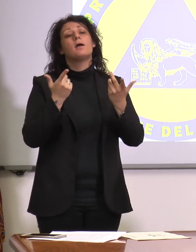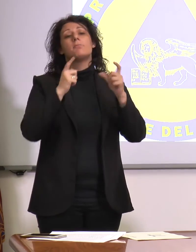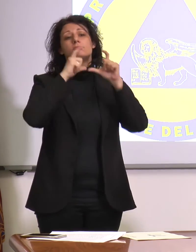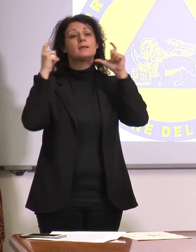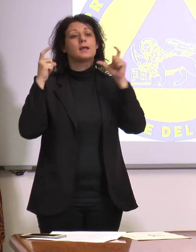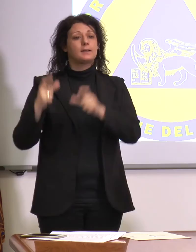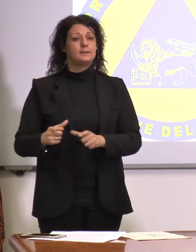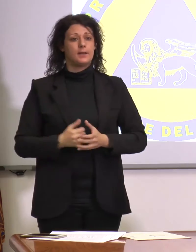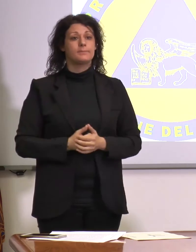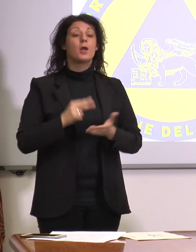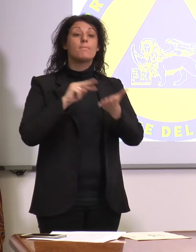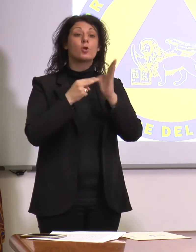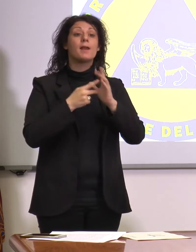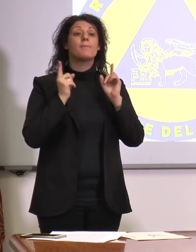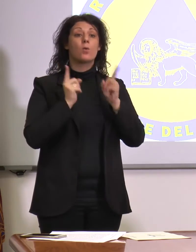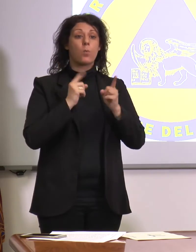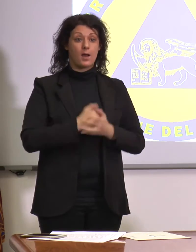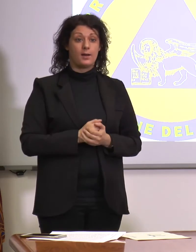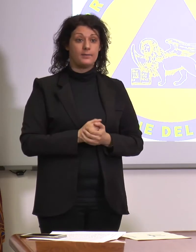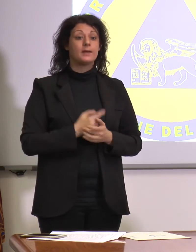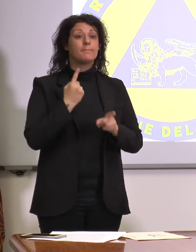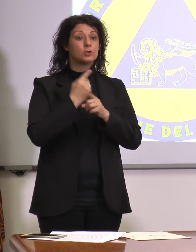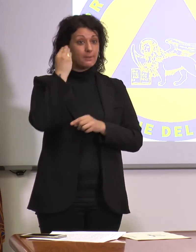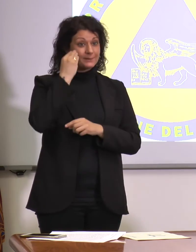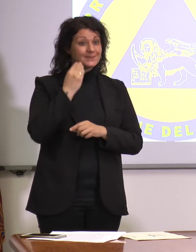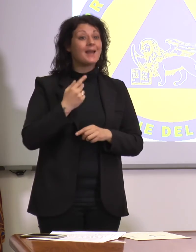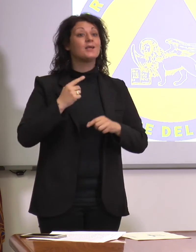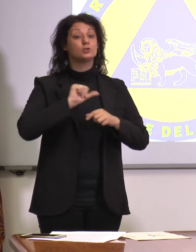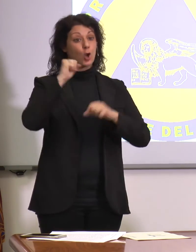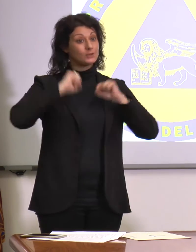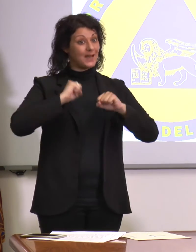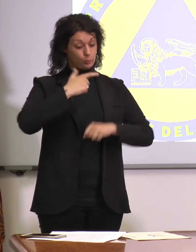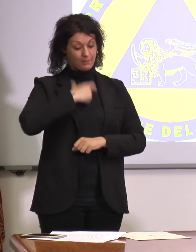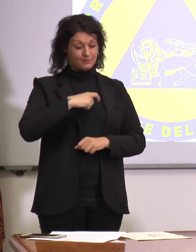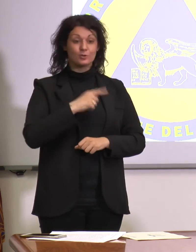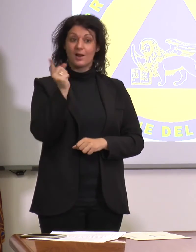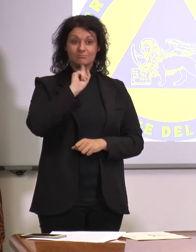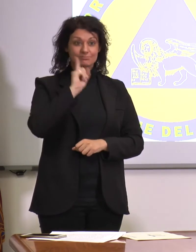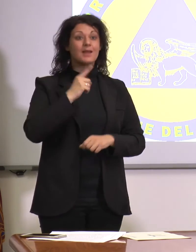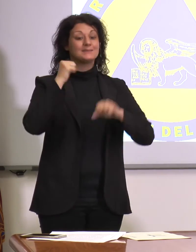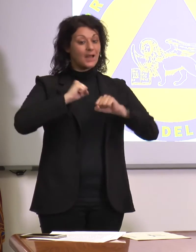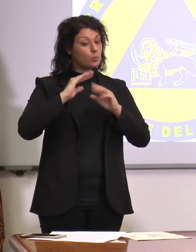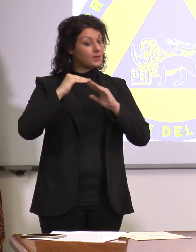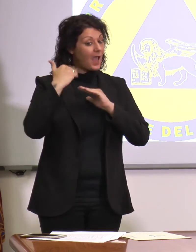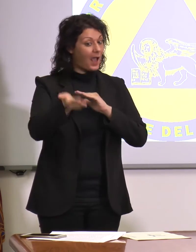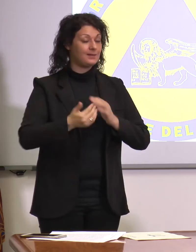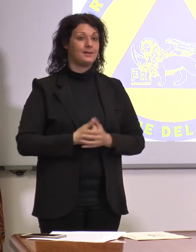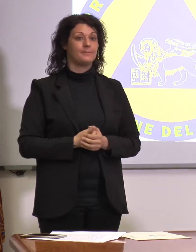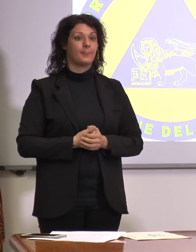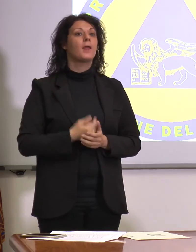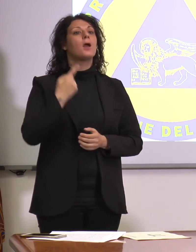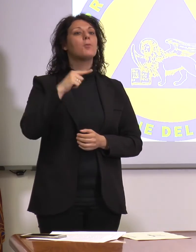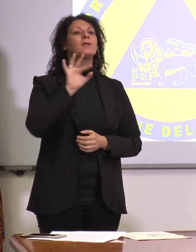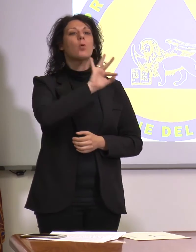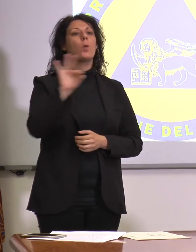purtroppo in questo caso la scelta non è individuale ma è collettiva. Per cui quelli che sono allergici alla parola obbligatorio sappiano che